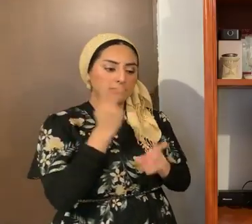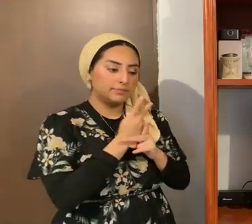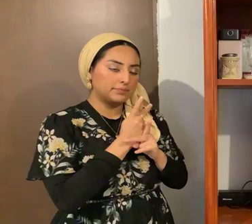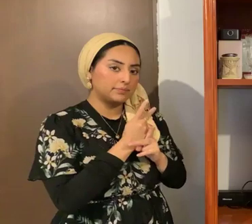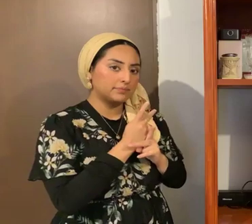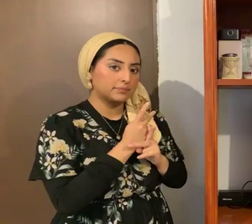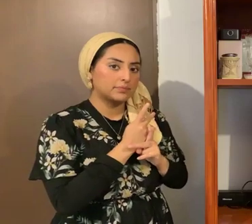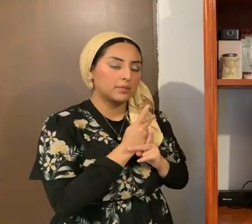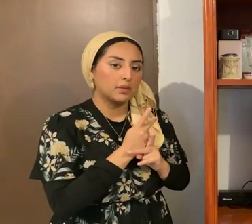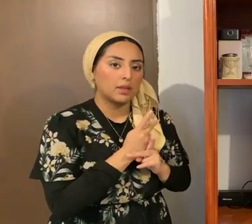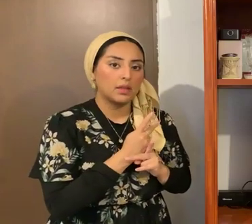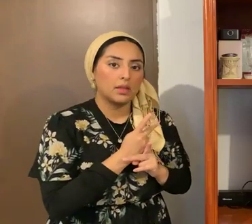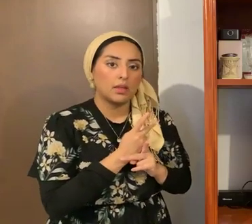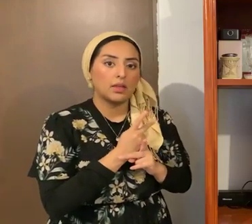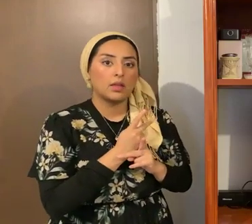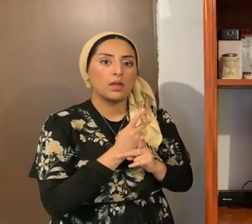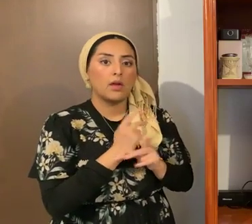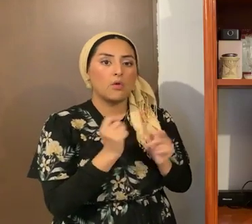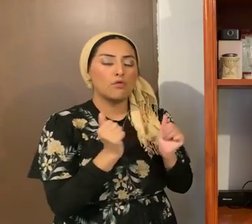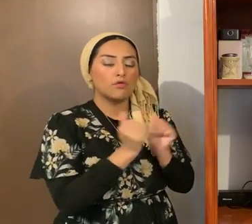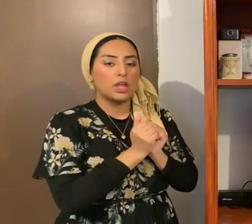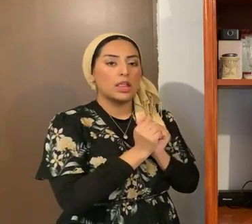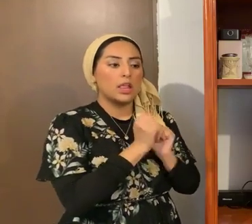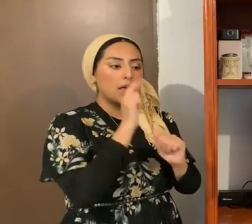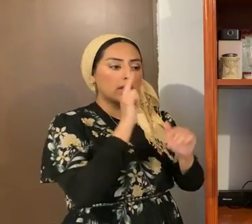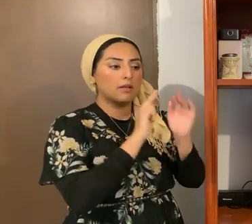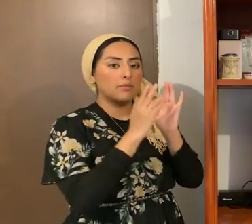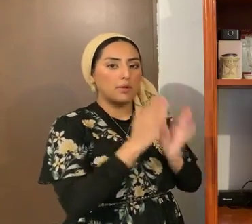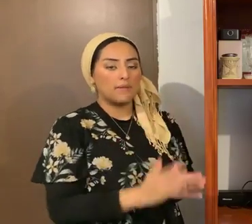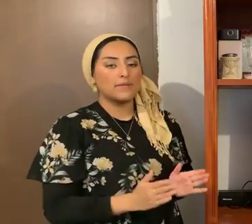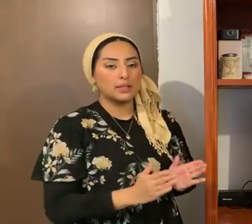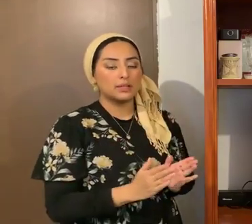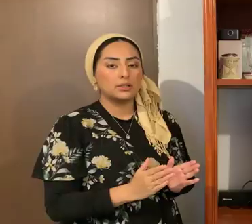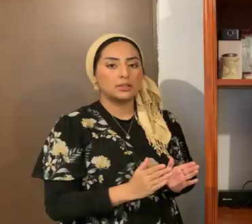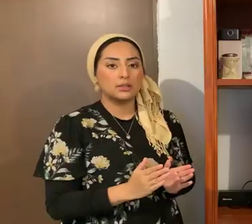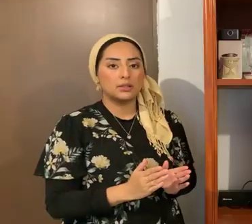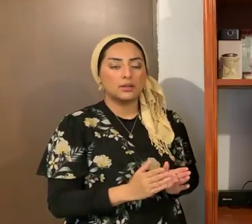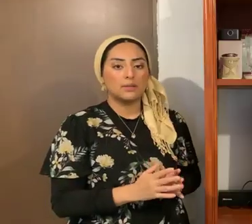permaneciendo en la figura del profeta.